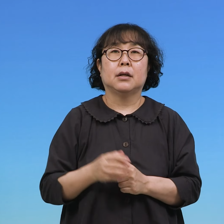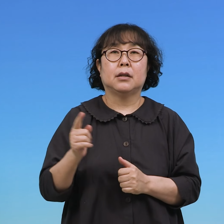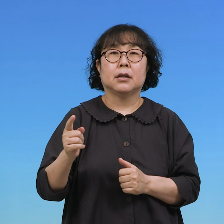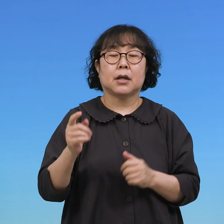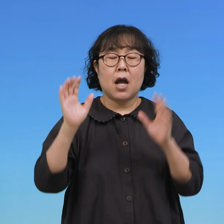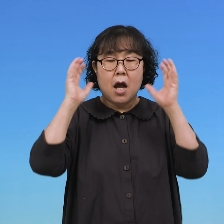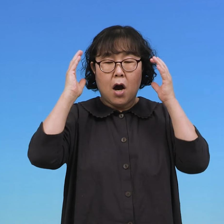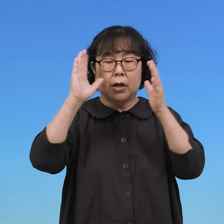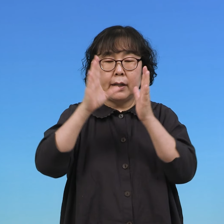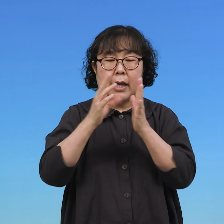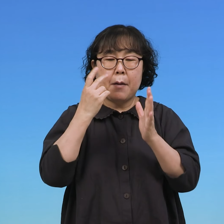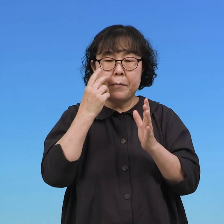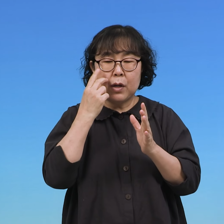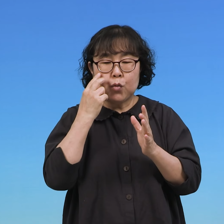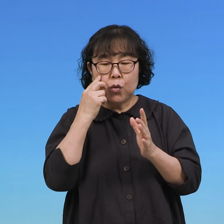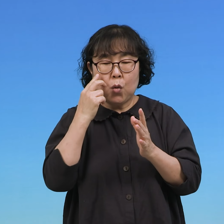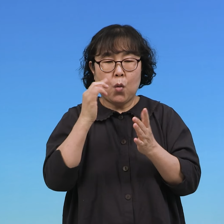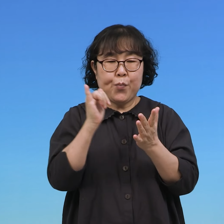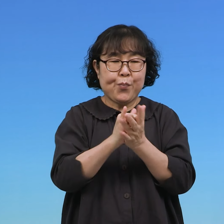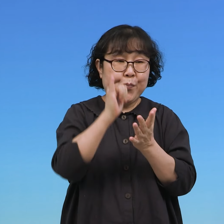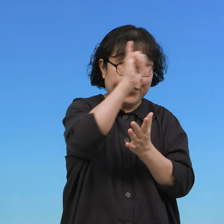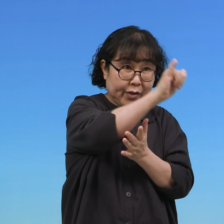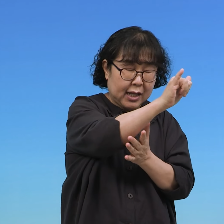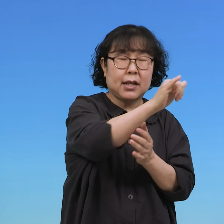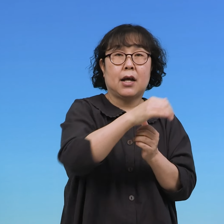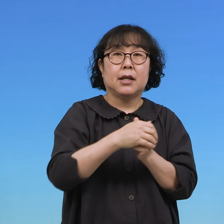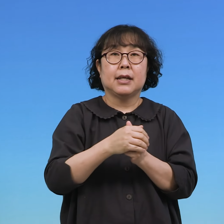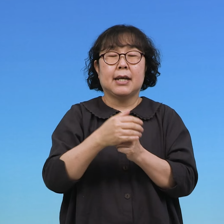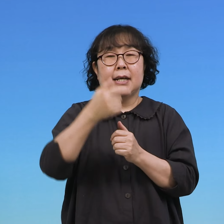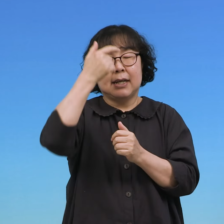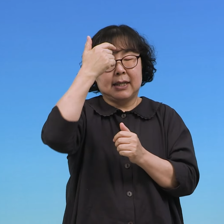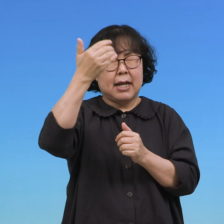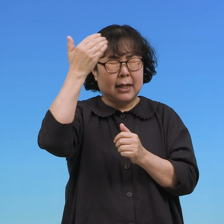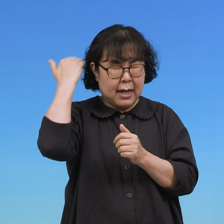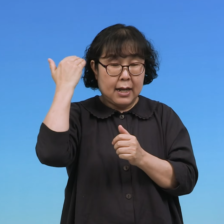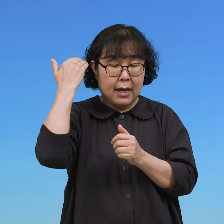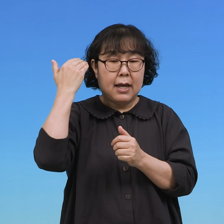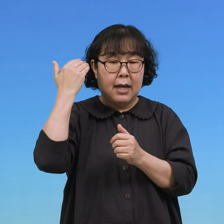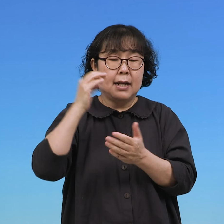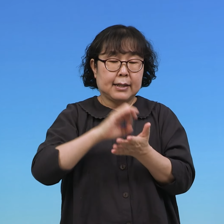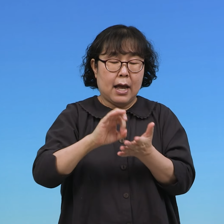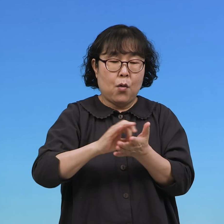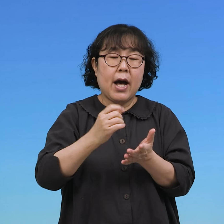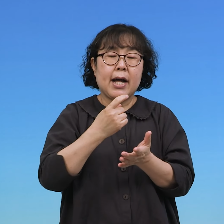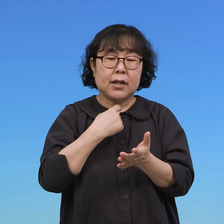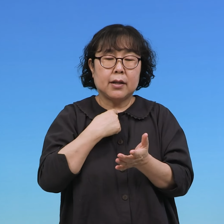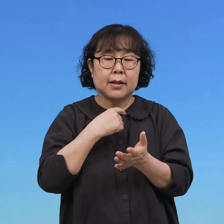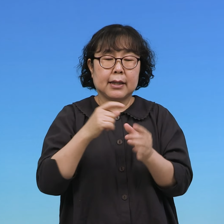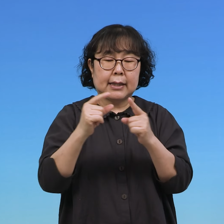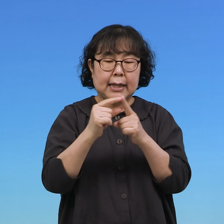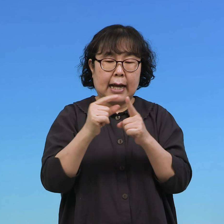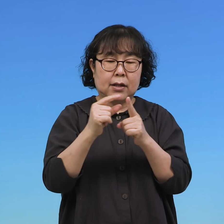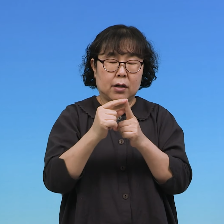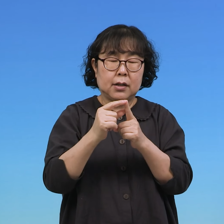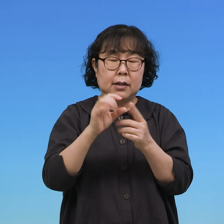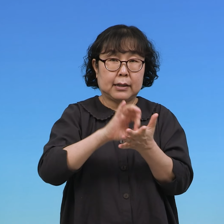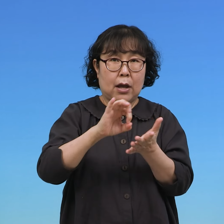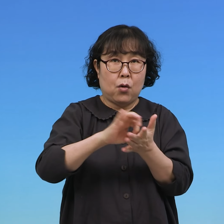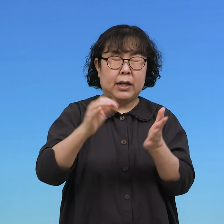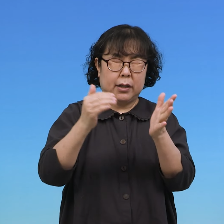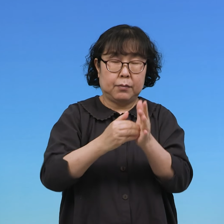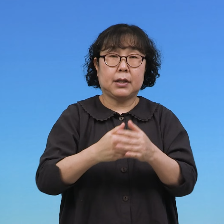이분이 이제 어릴 때 미국으로 이민을 가놓으니까 옛날에 쓰던 그 용어를 그냥 쓴 것 같아요. 그런데 이 느낌이 확